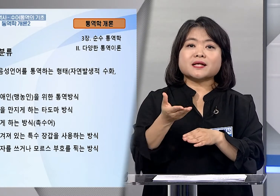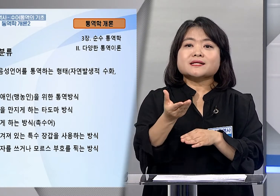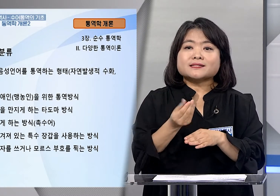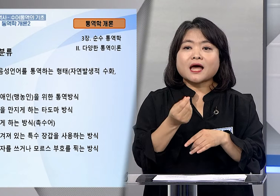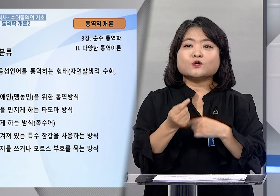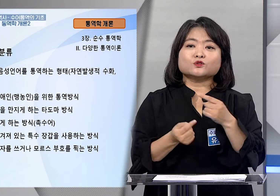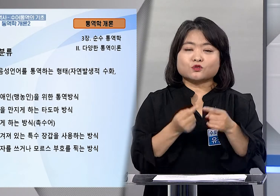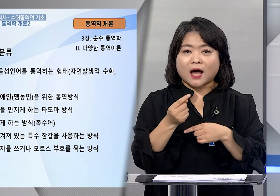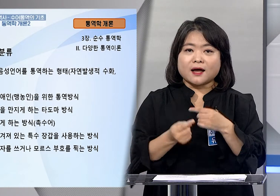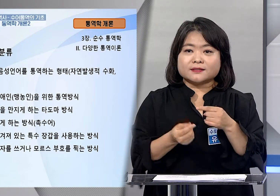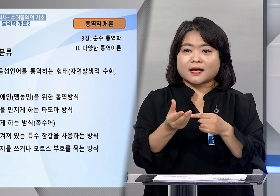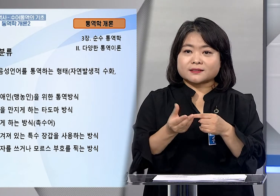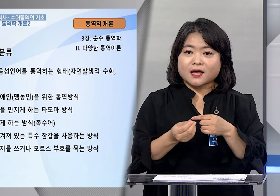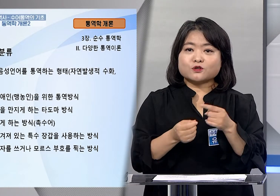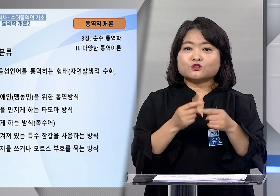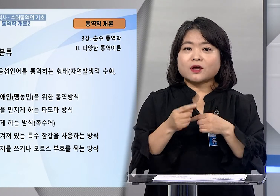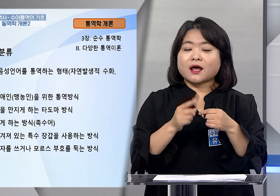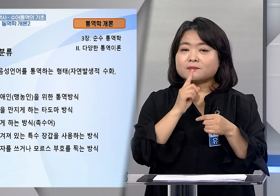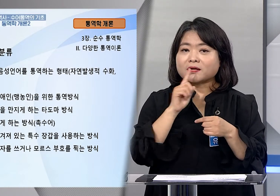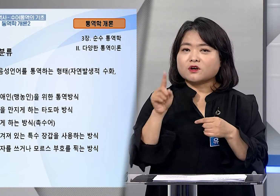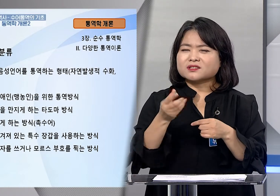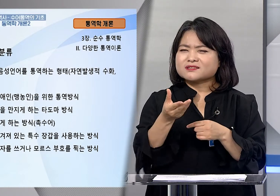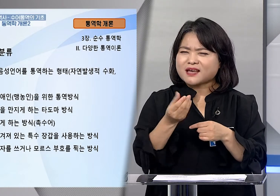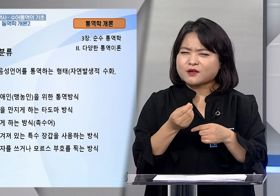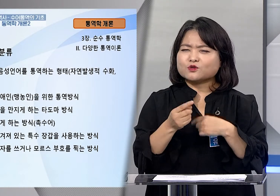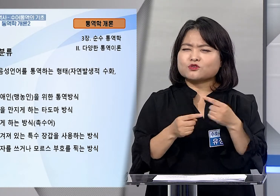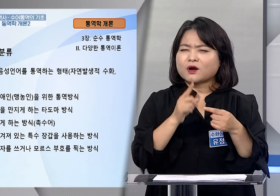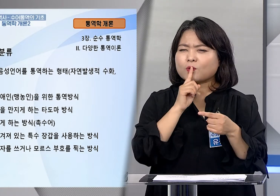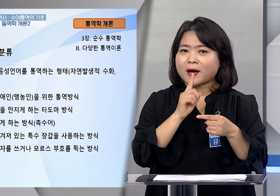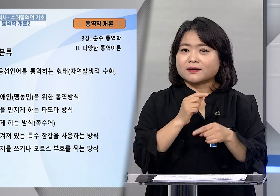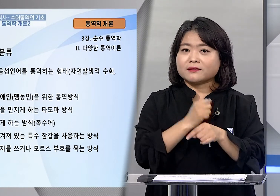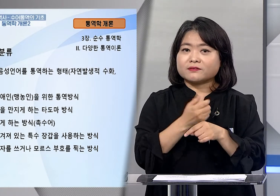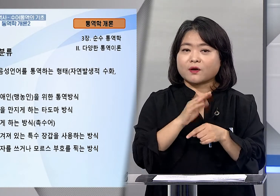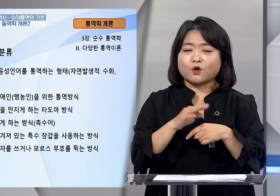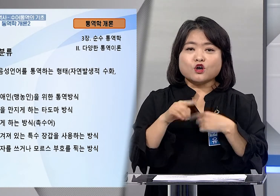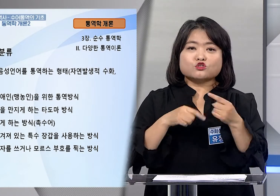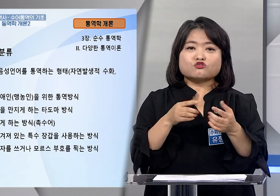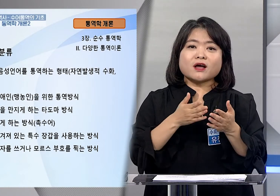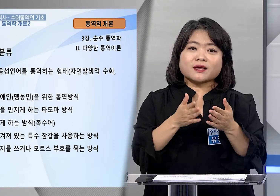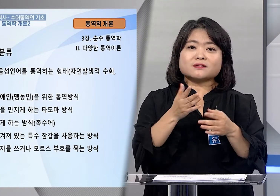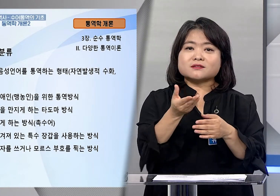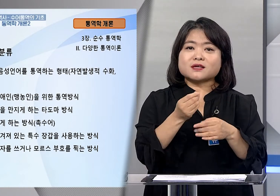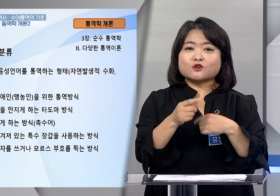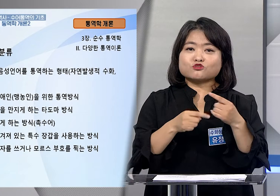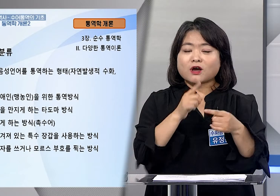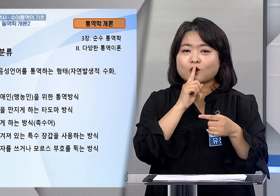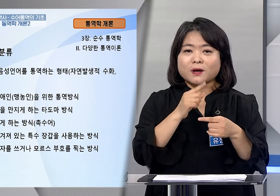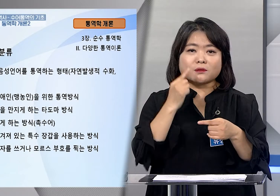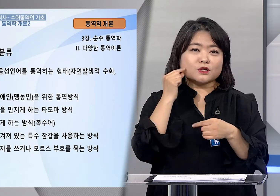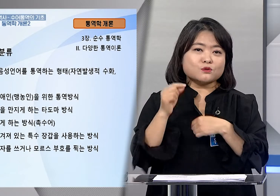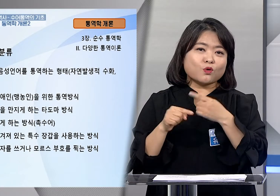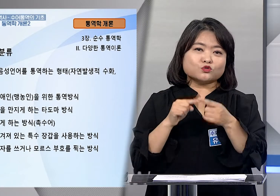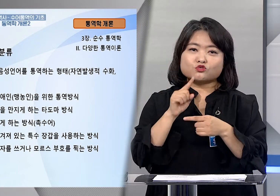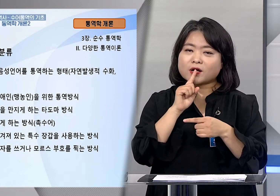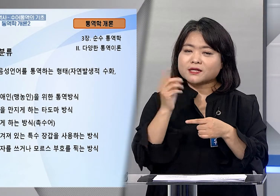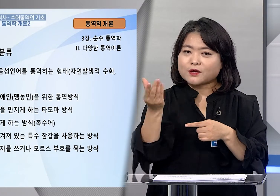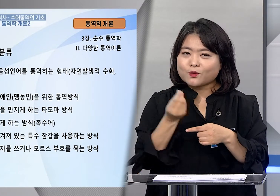차용수화, 차용수화라는 말, 여기서는 차용수화라고 말을 했는데요. 수화계에서는 차용수화라고 말하면 일본 수화, 차용,